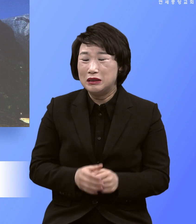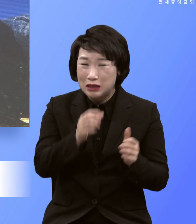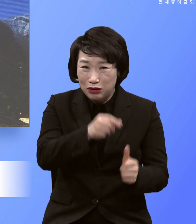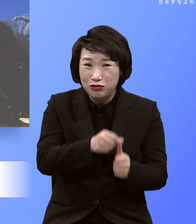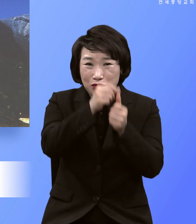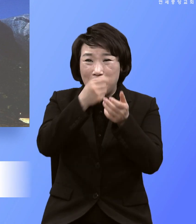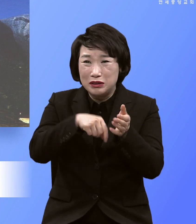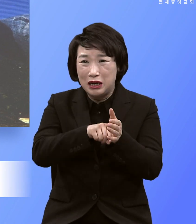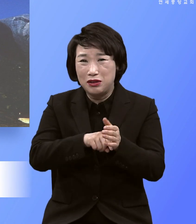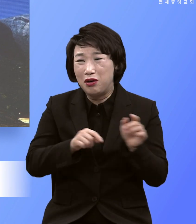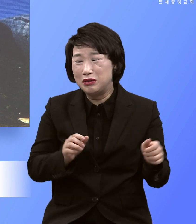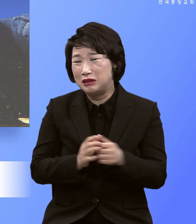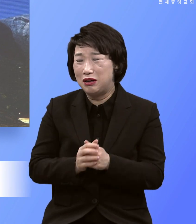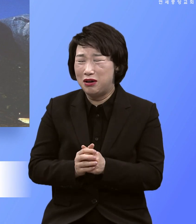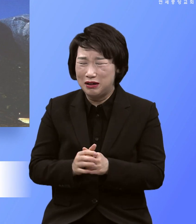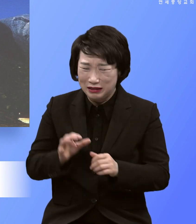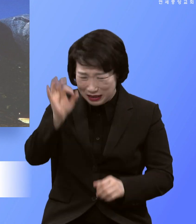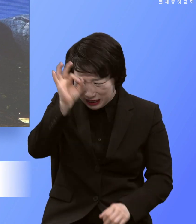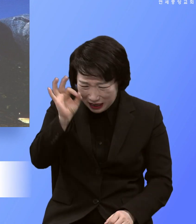살려내기 위해서